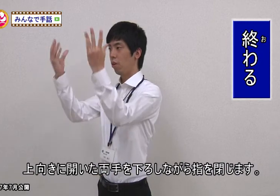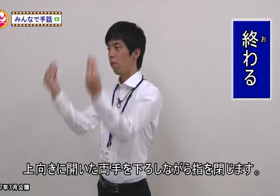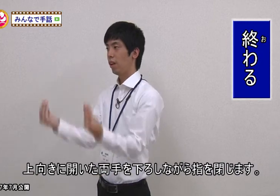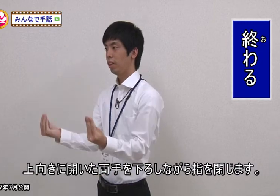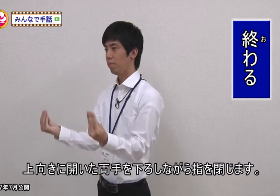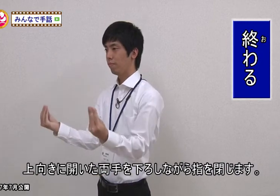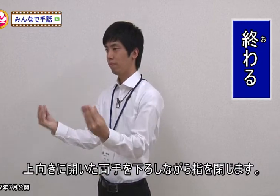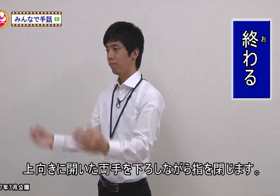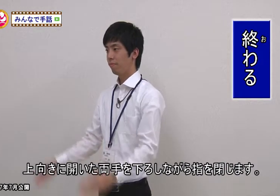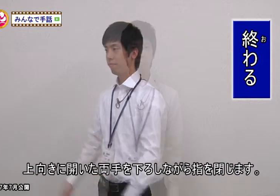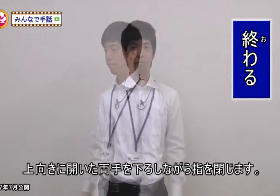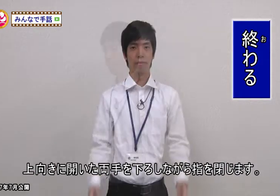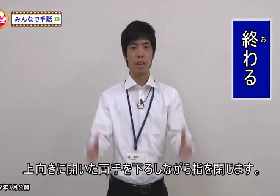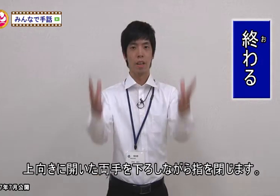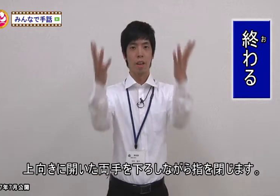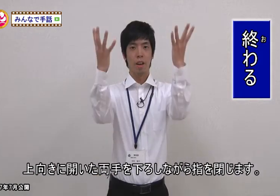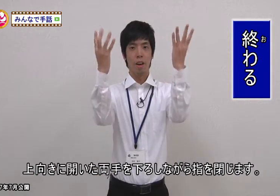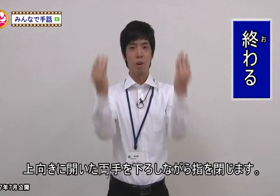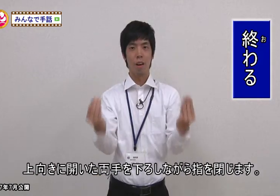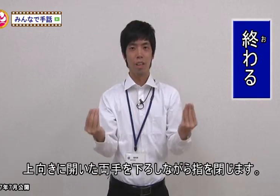終わる。終わる。